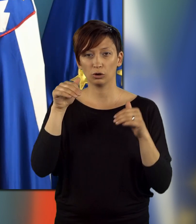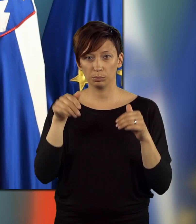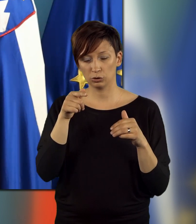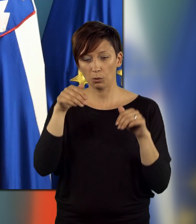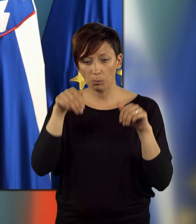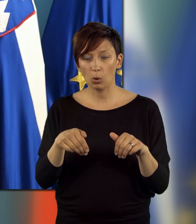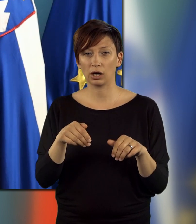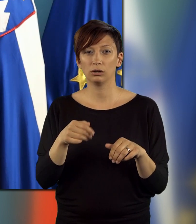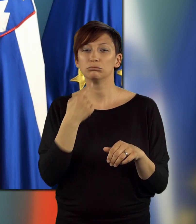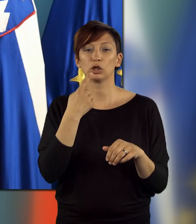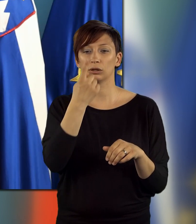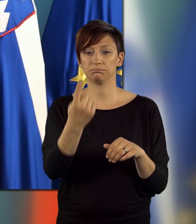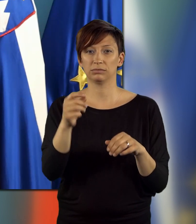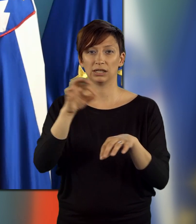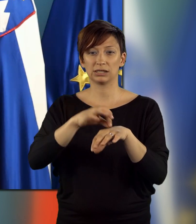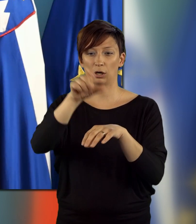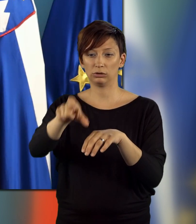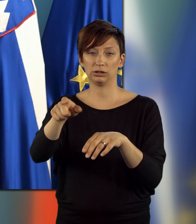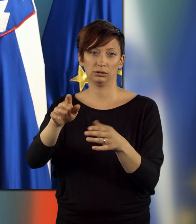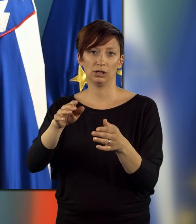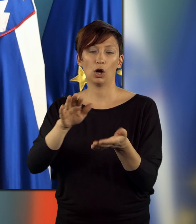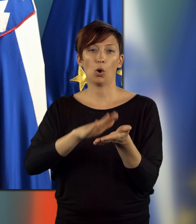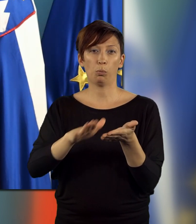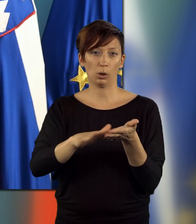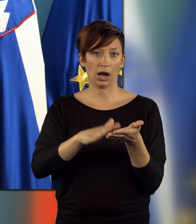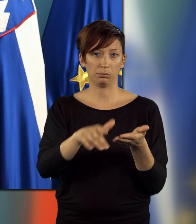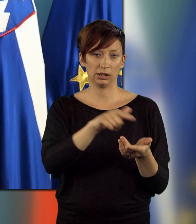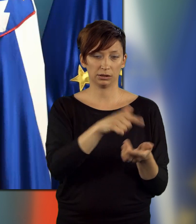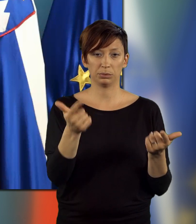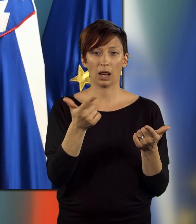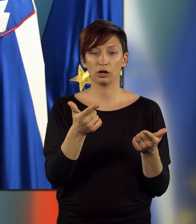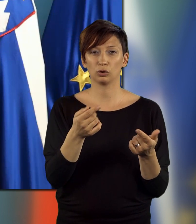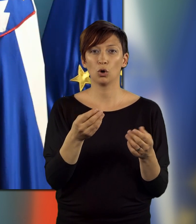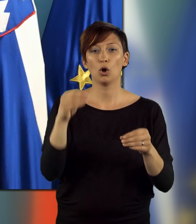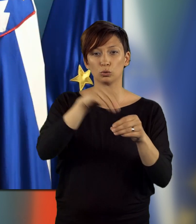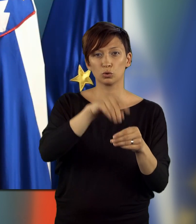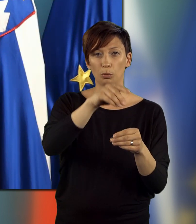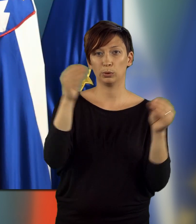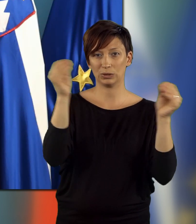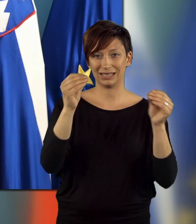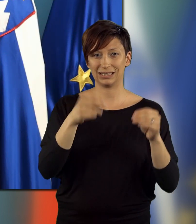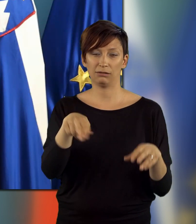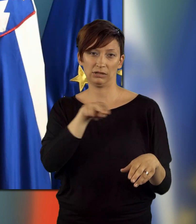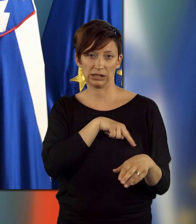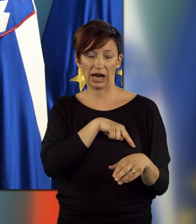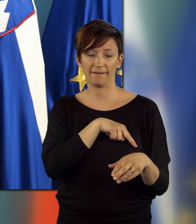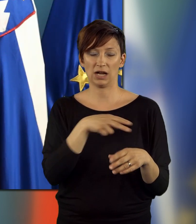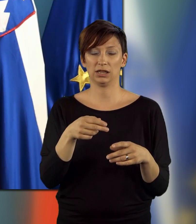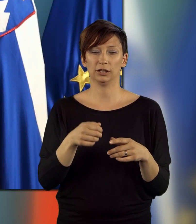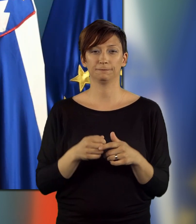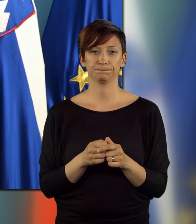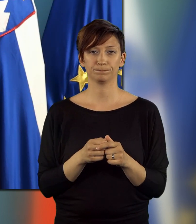moral nekdo, recimo zdravnik na primarju, narediti, da bi lahko sploh vstopil v sistem